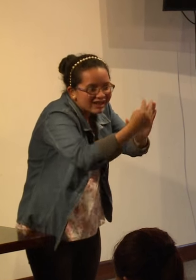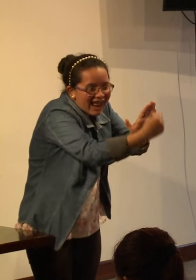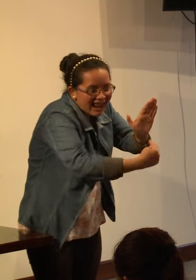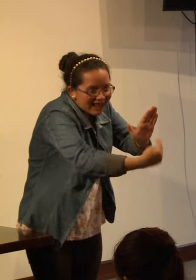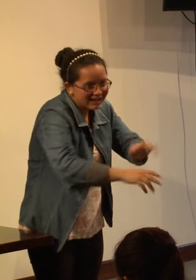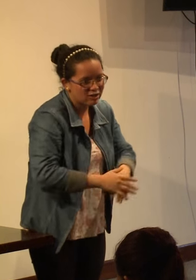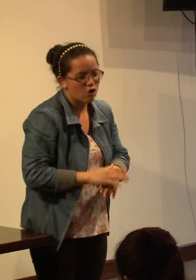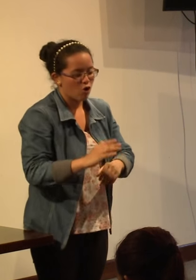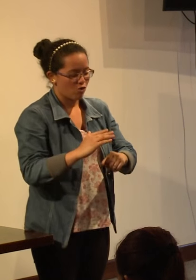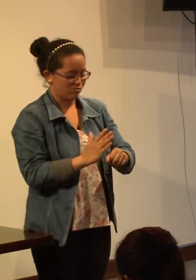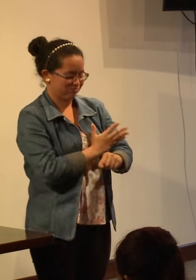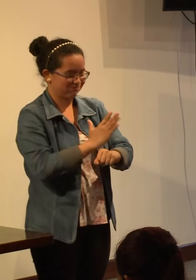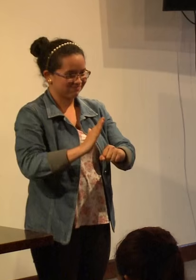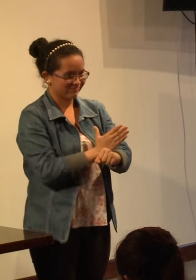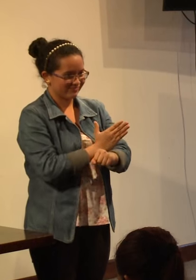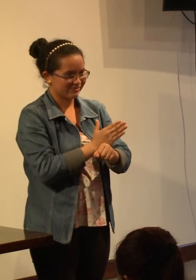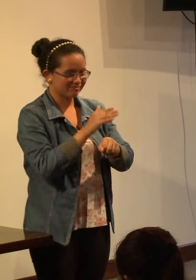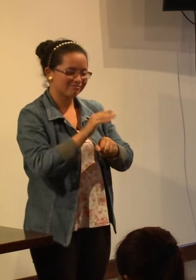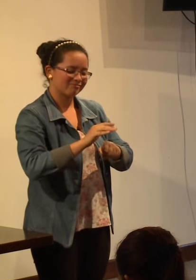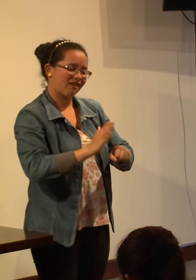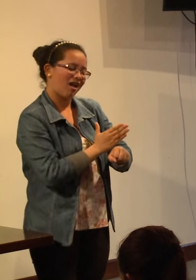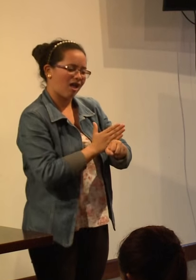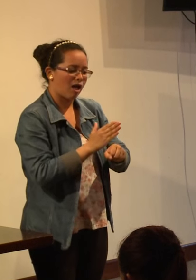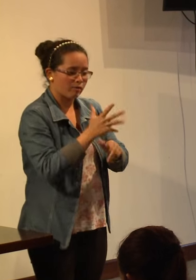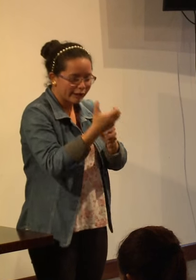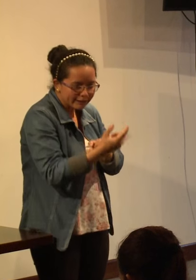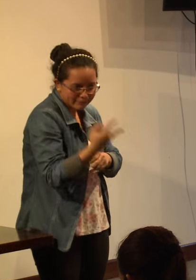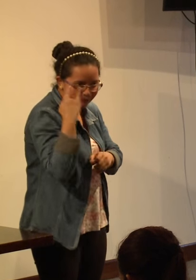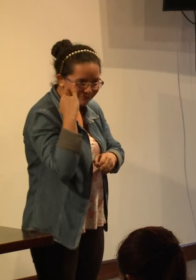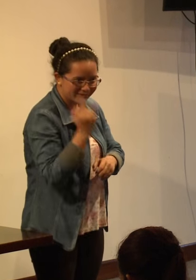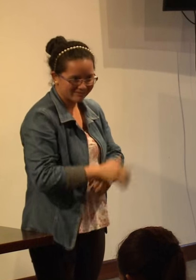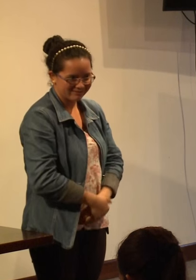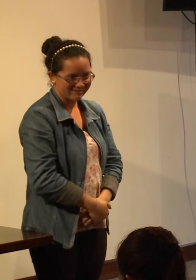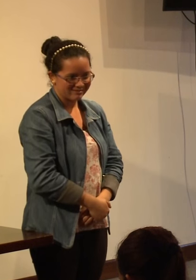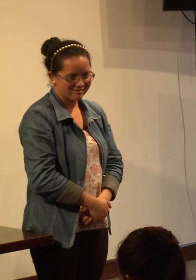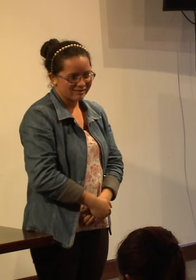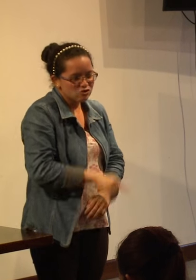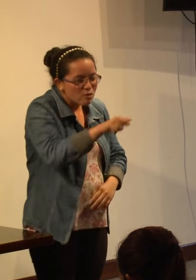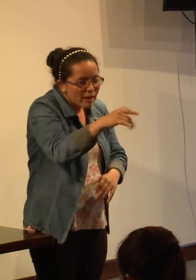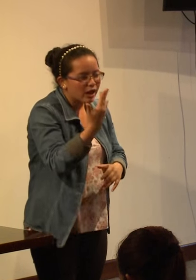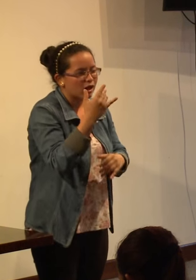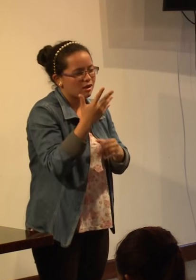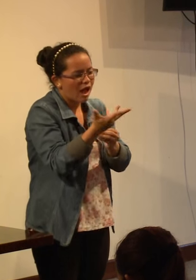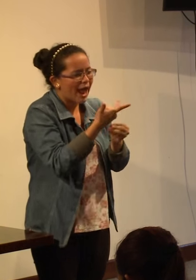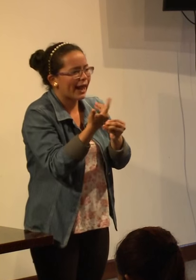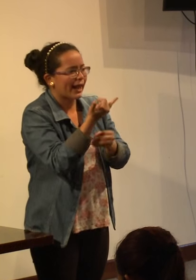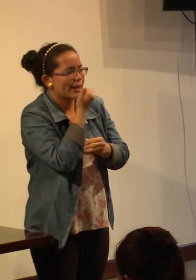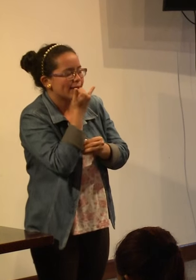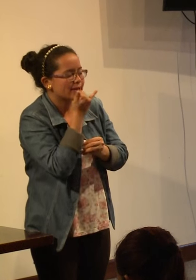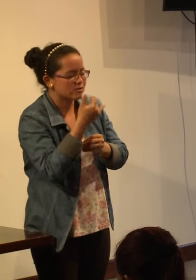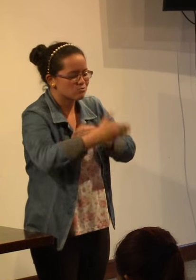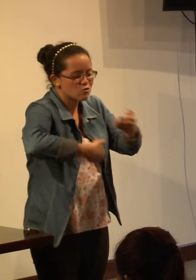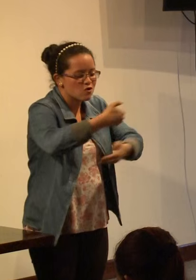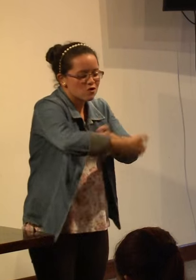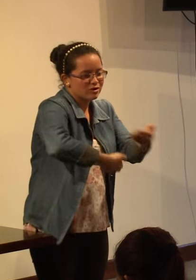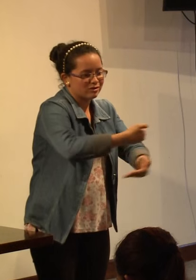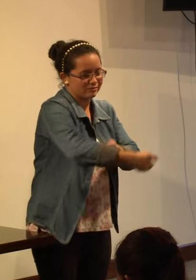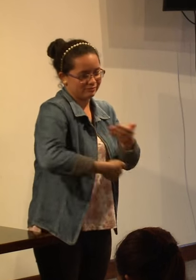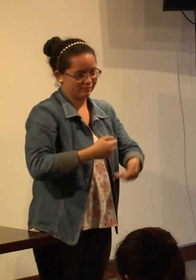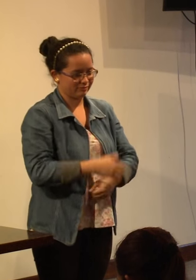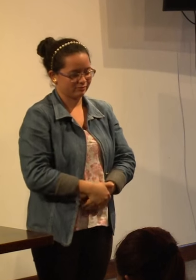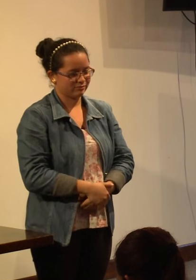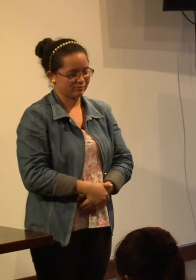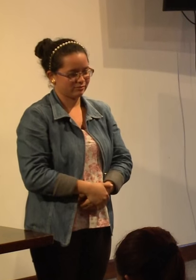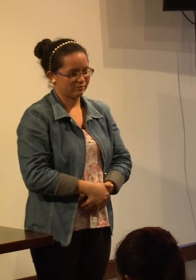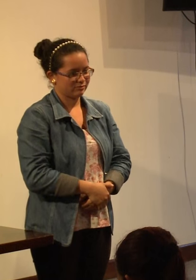eso está directamente relacionado. Entonces sí hay que exponerlo, lo que pasa es que hay que pensarlo desde lo que va pasando en el proceso. ¿Qué debe garantizar uno? Y eso sí es fundamental